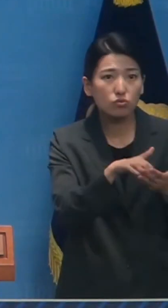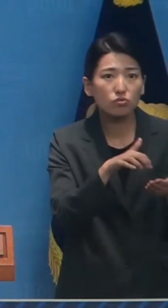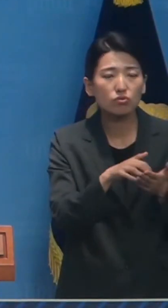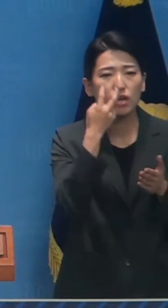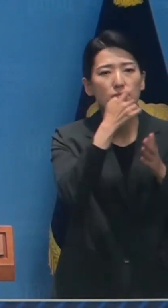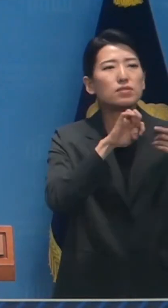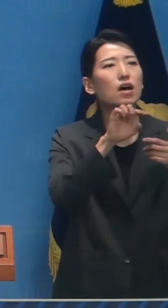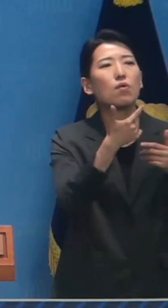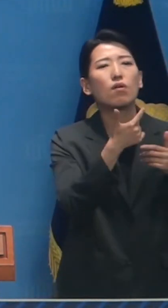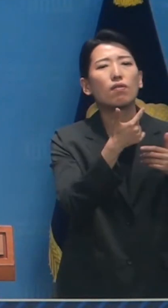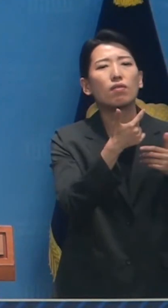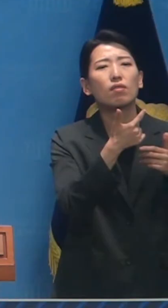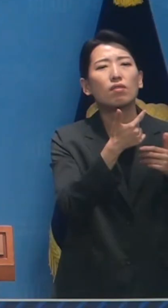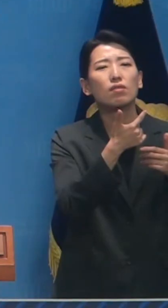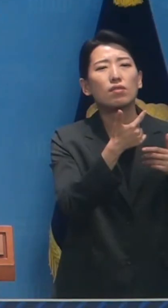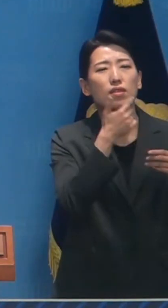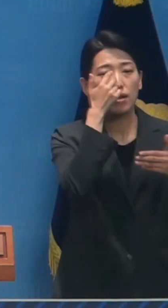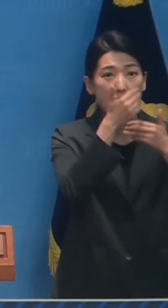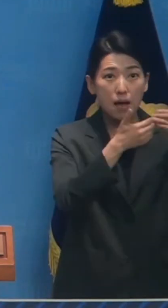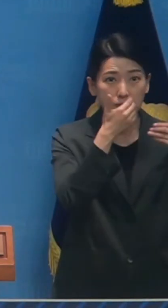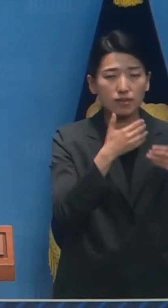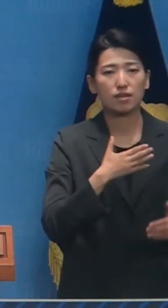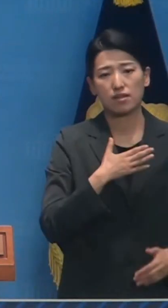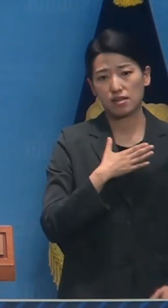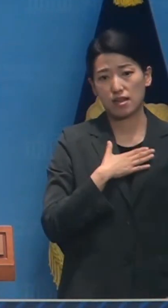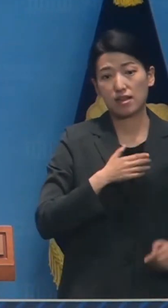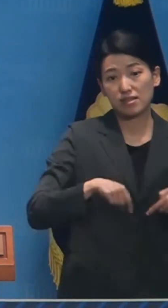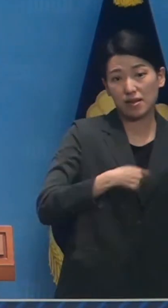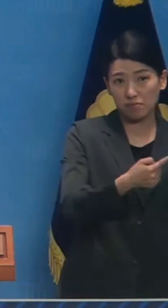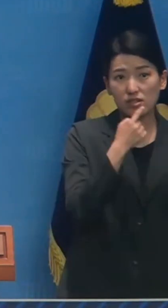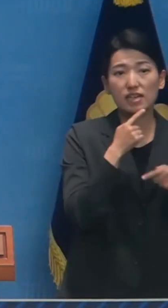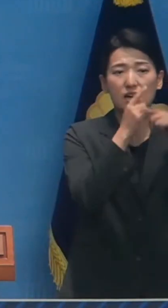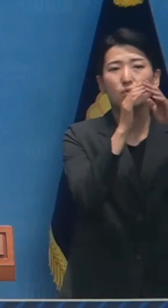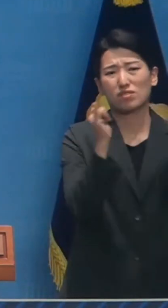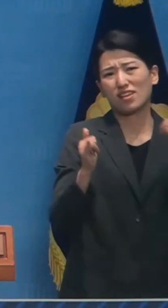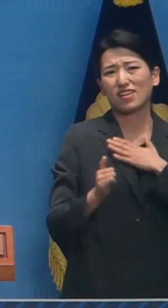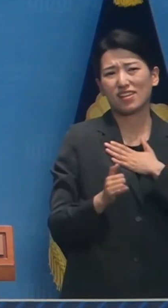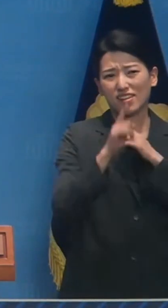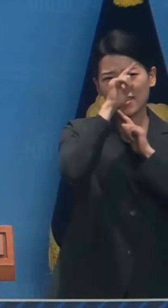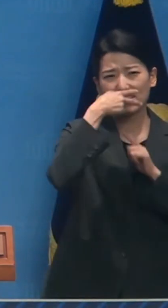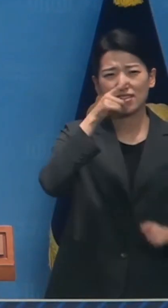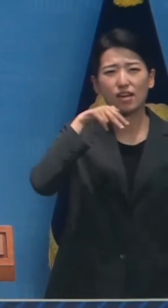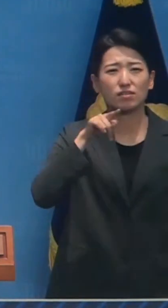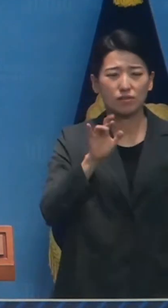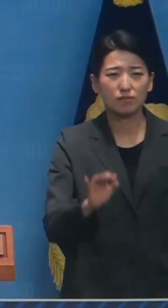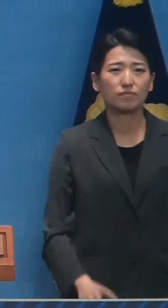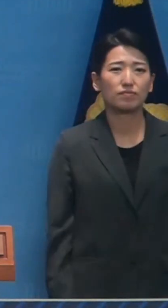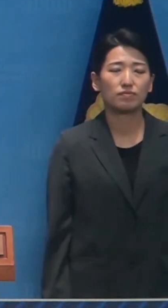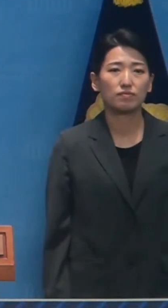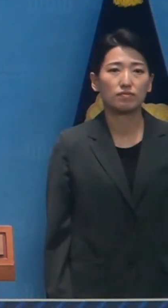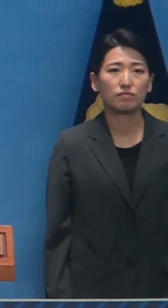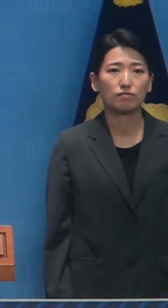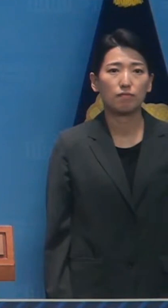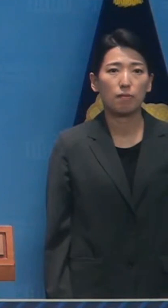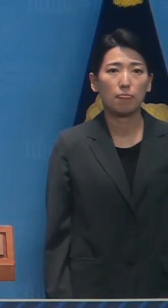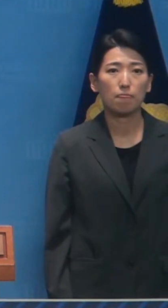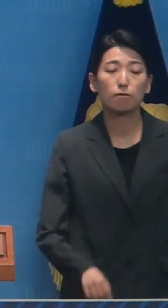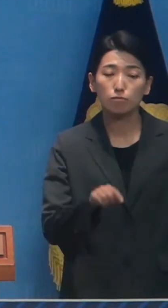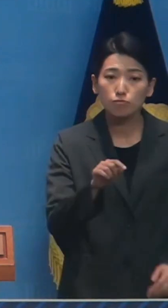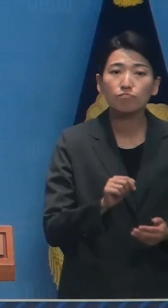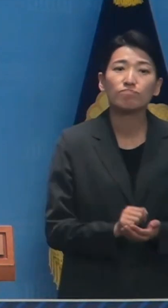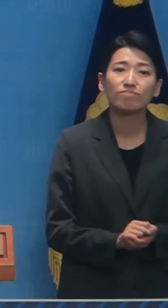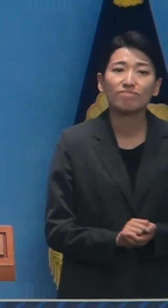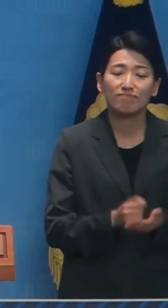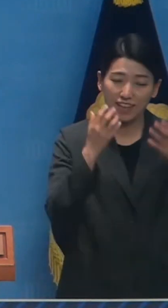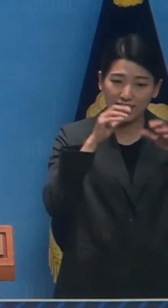제보의 프로젝트팀 사회적 부모 이다정 간호사입니다. 시설에서 그리고 직업으로 아이를 잘 키울 수 있다는